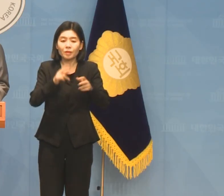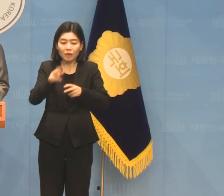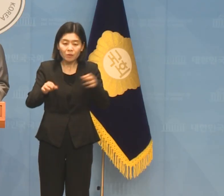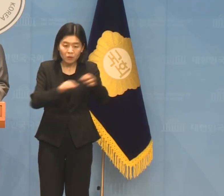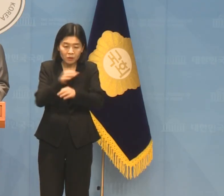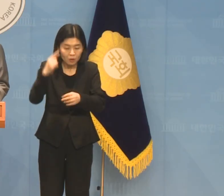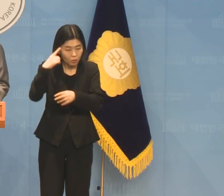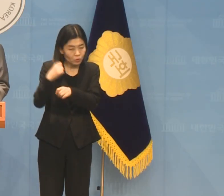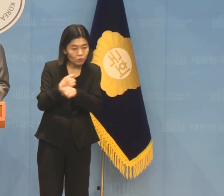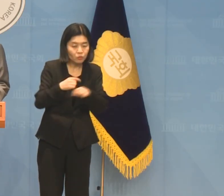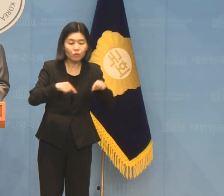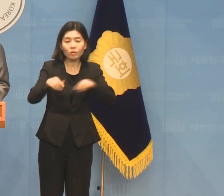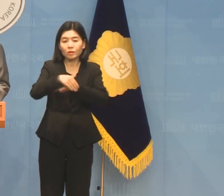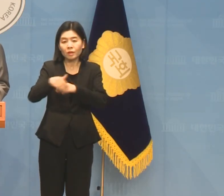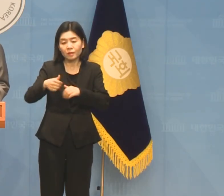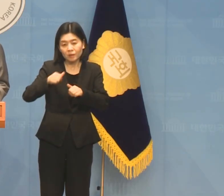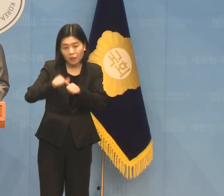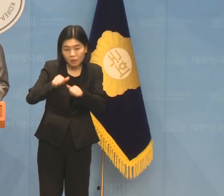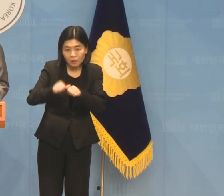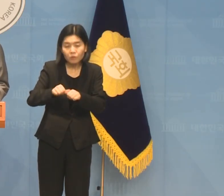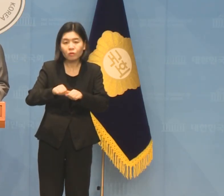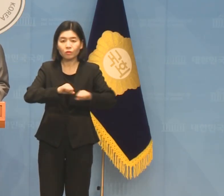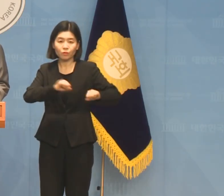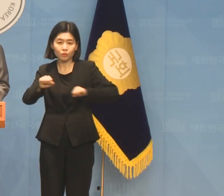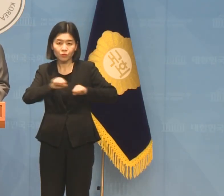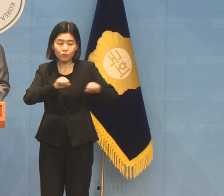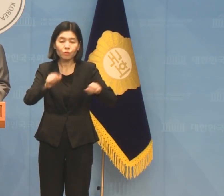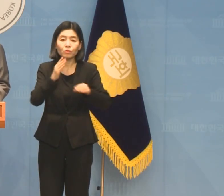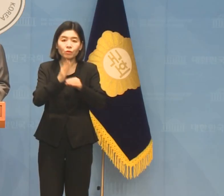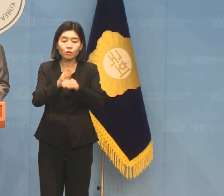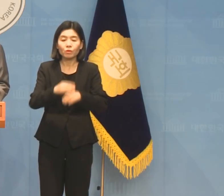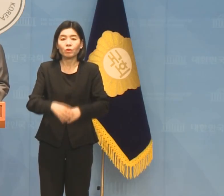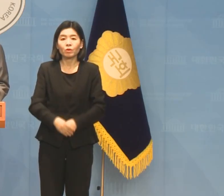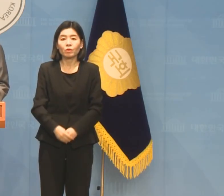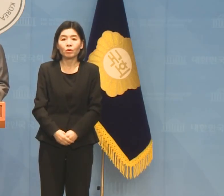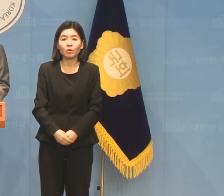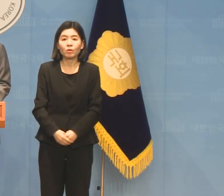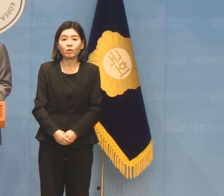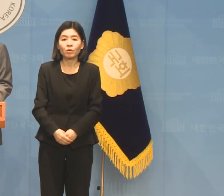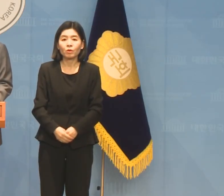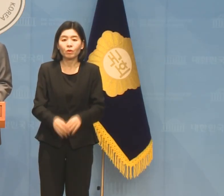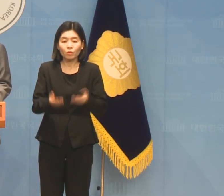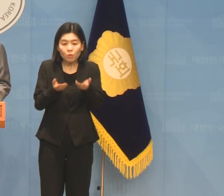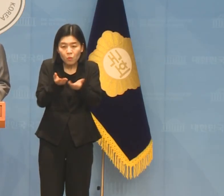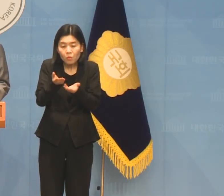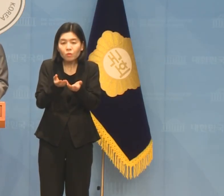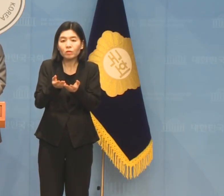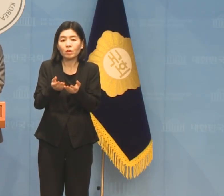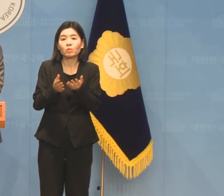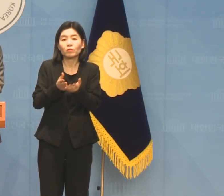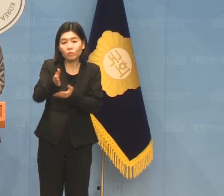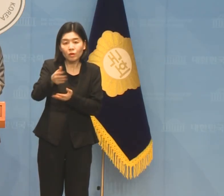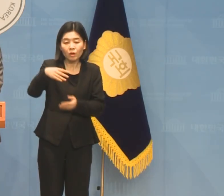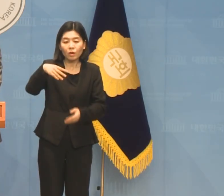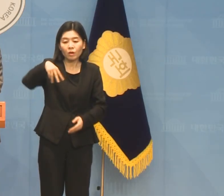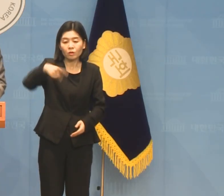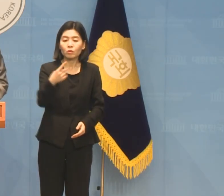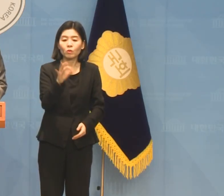산업경제연구와 정책 자문에 활발히 참여하고 계십니다. 통상 분야